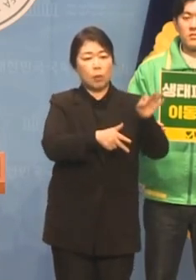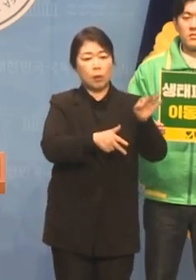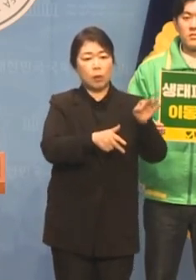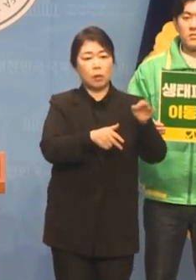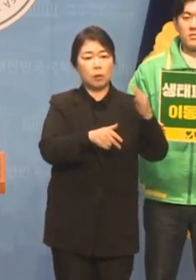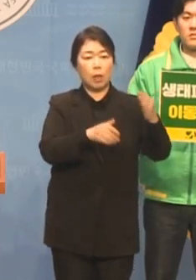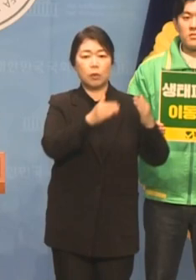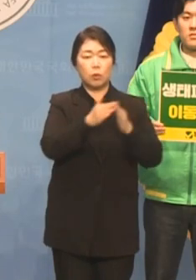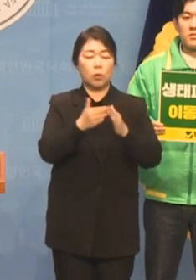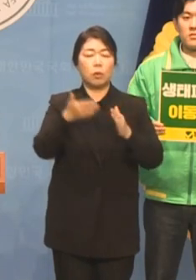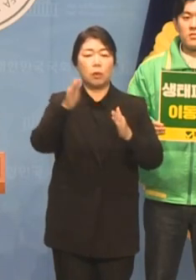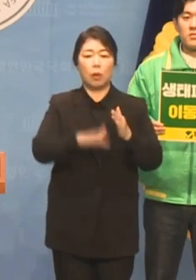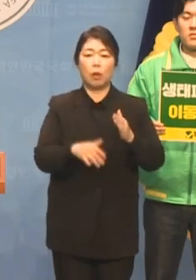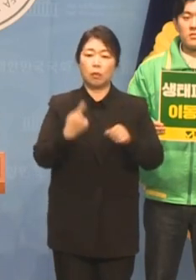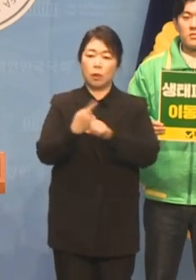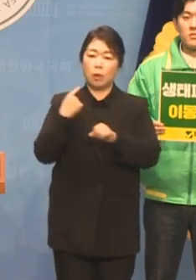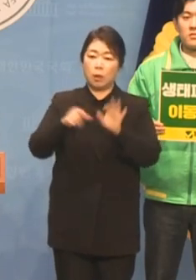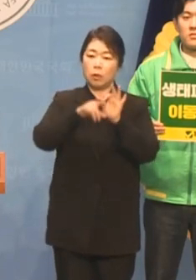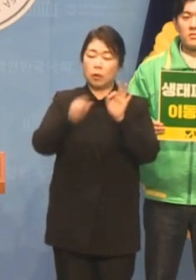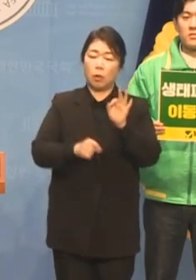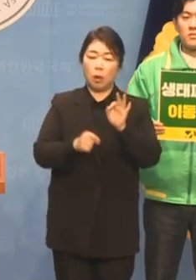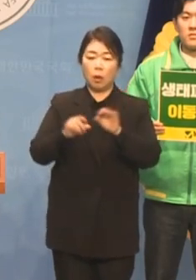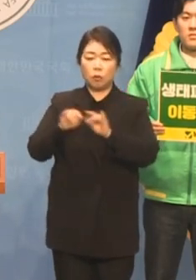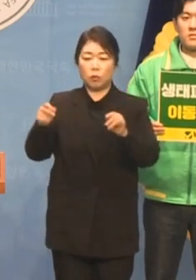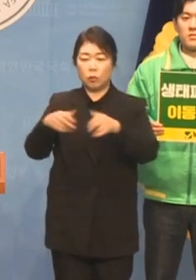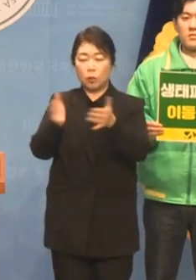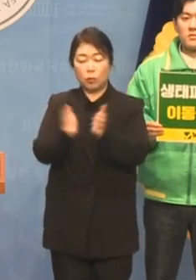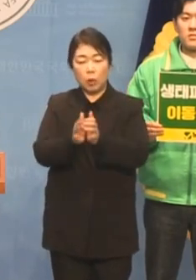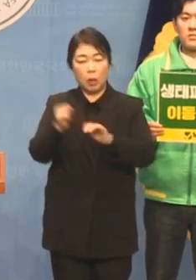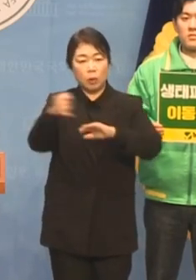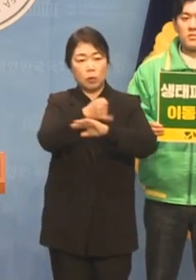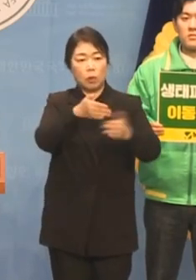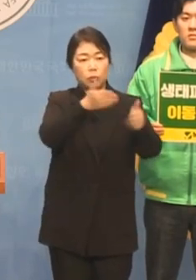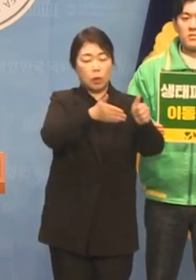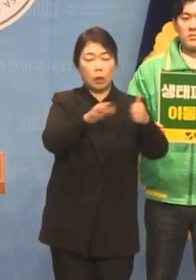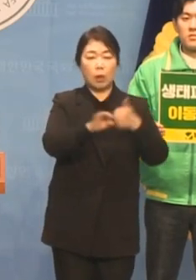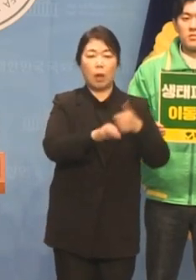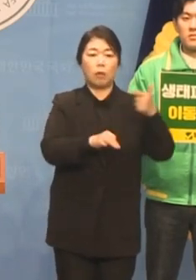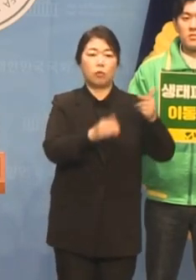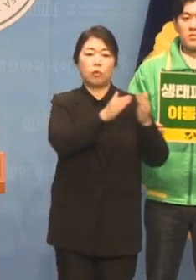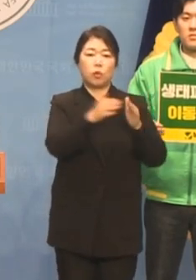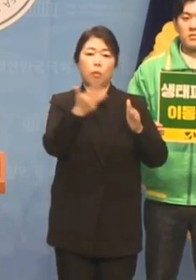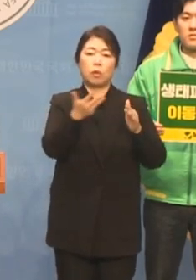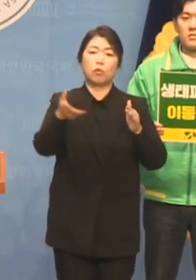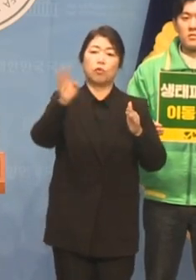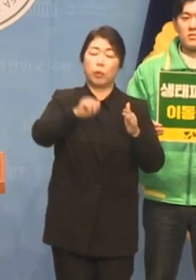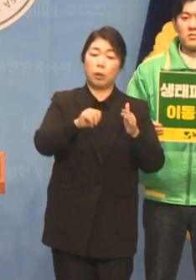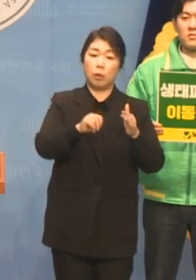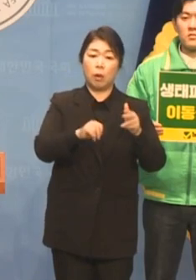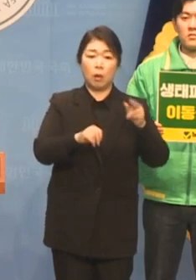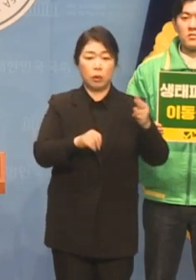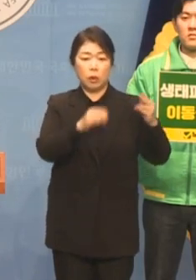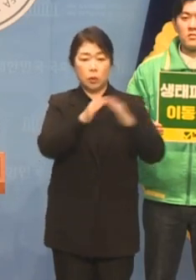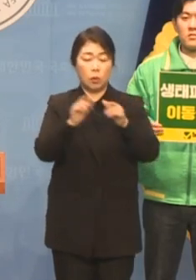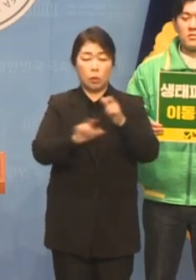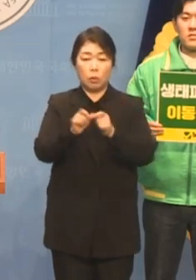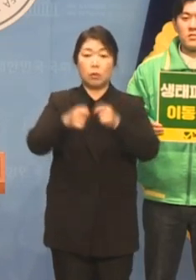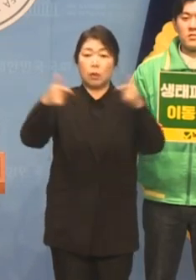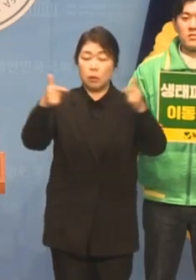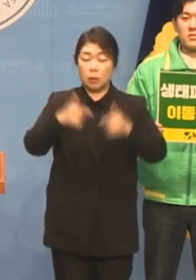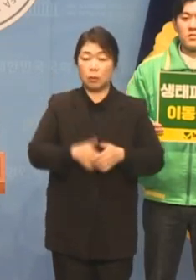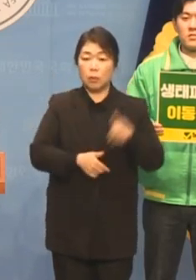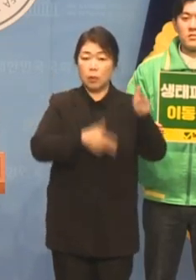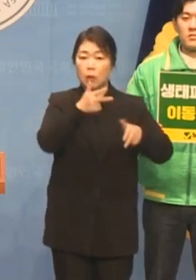하지만 작년 10월 국토부가 기재부에 요청한 사업비가 6조 8900억 2조 가까이 늘었습니다